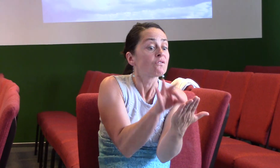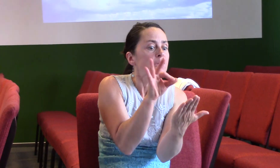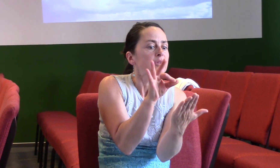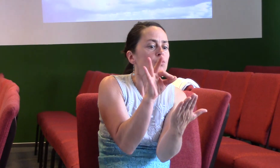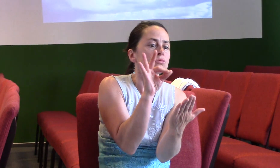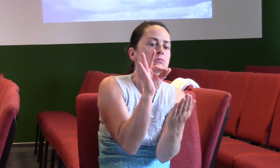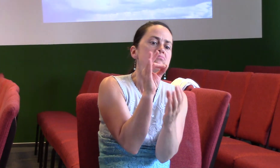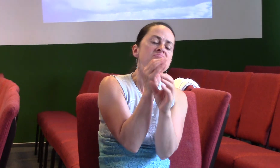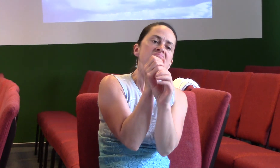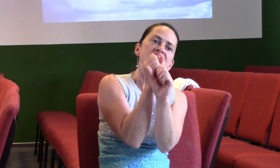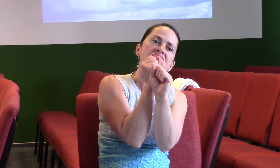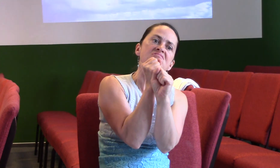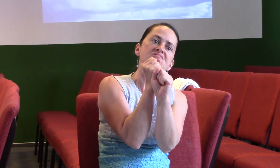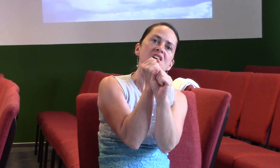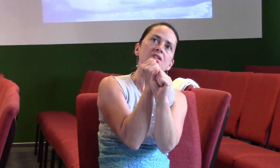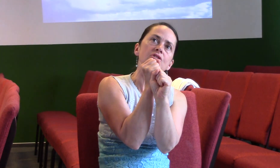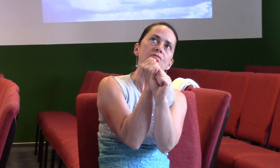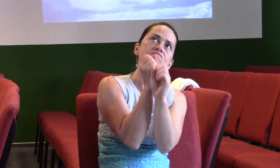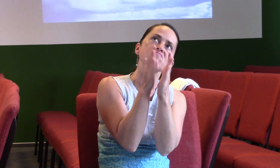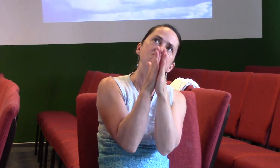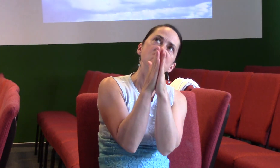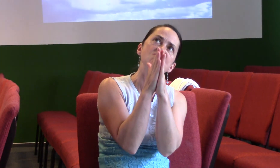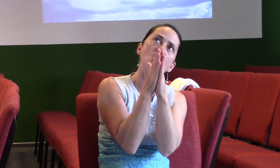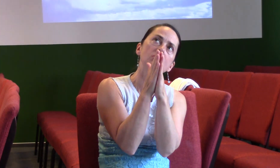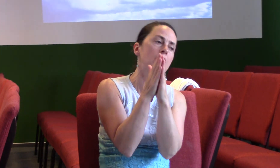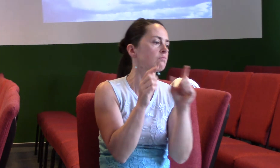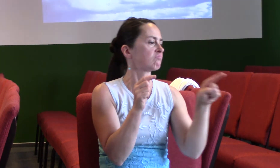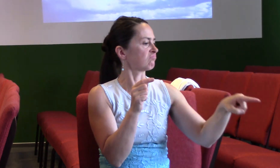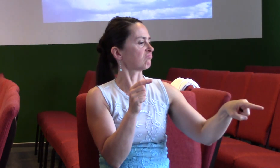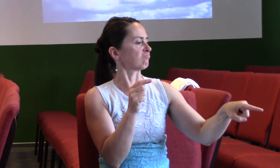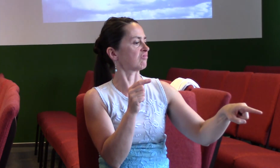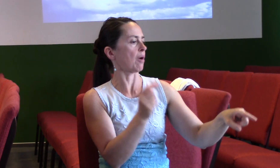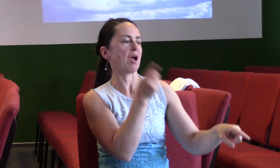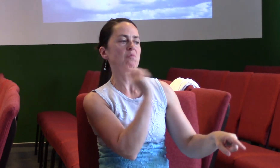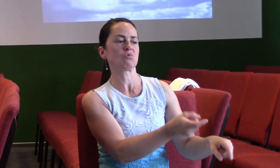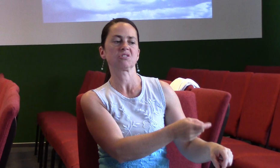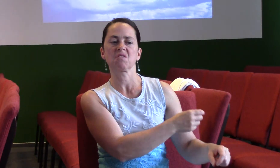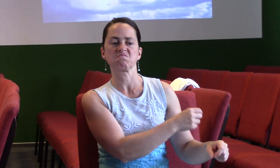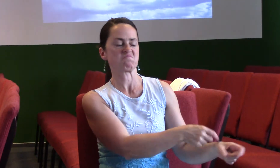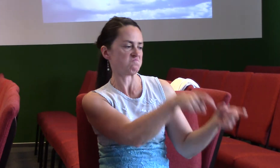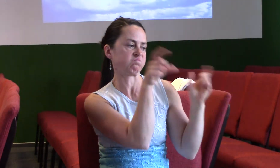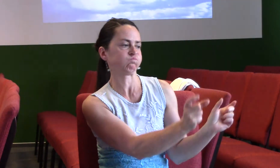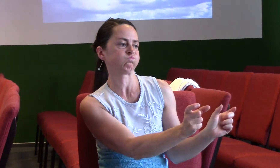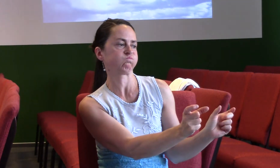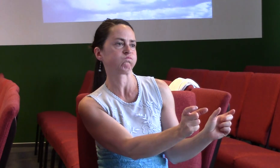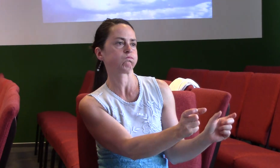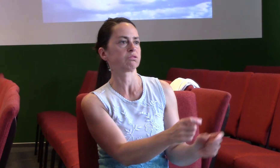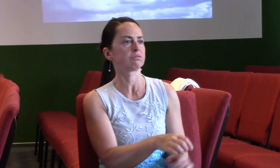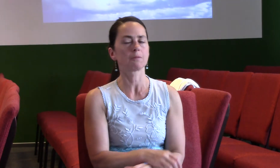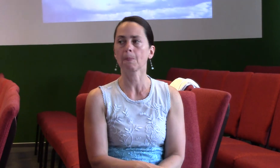tak jável bude platit. Ať nám pán požehná. Já už jsem skončil. Amen.